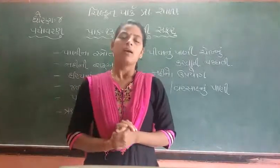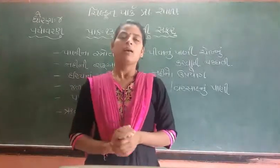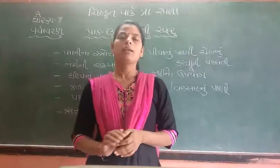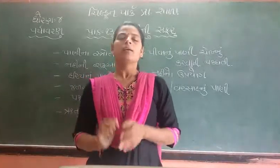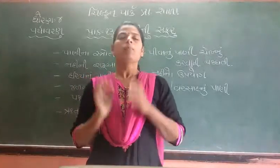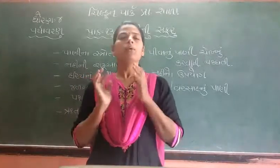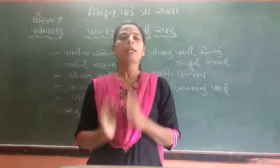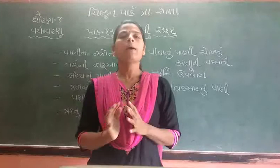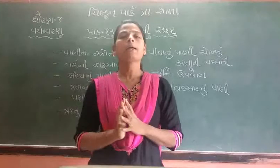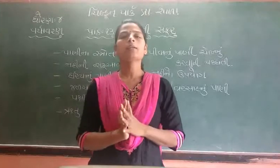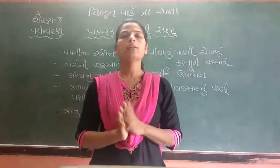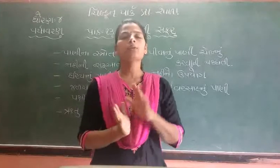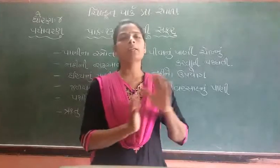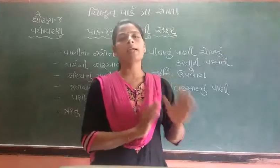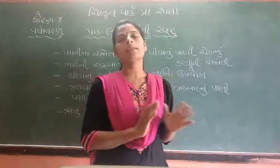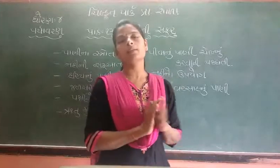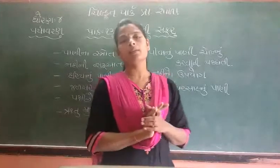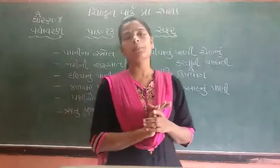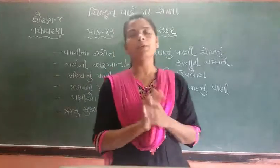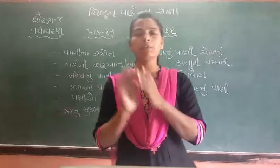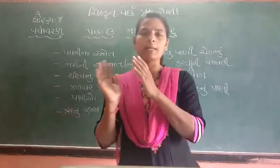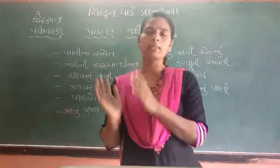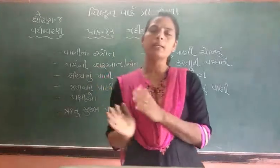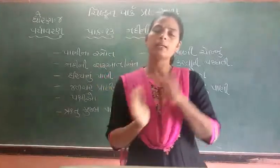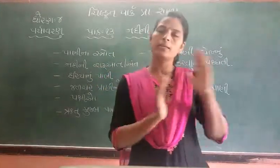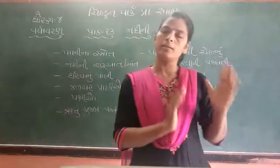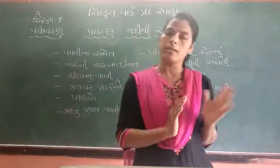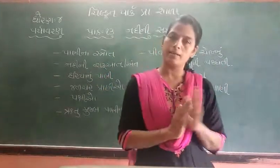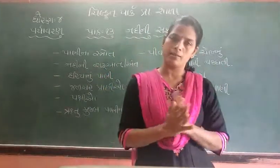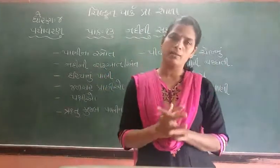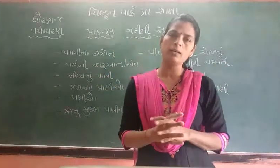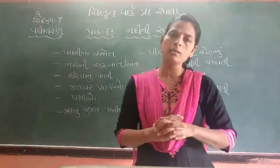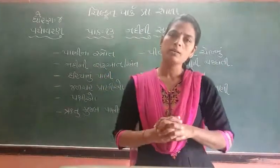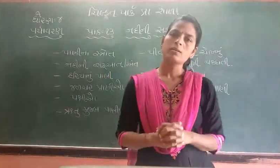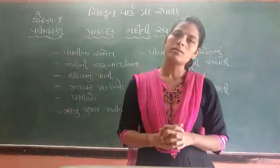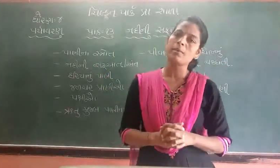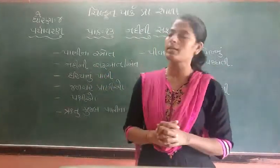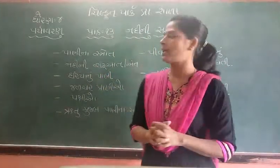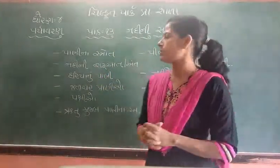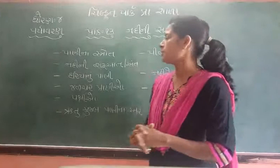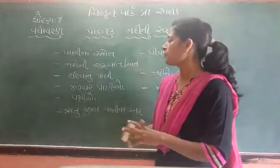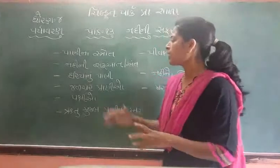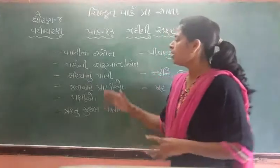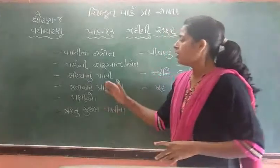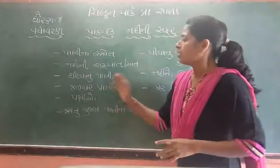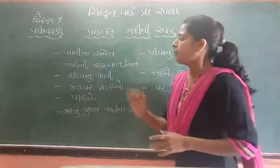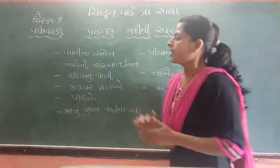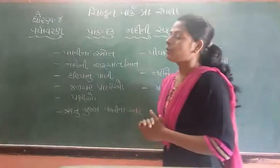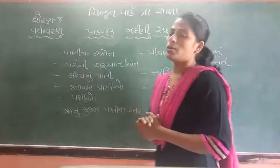અને મોટે ભાગે નદીઓ દરિયાની અંદર પર્વતમાંથી નીકળી અને દરિયાની અંદર સમાઈ જાય છે। બાળકો